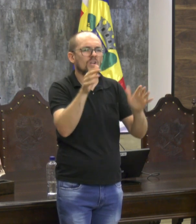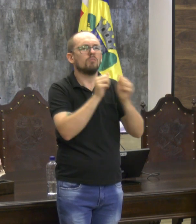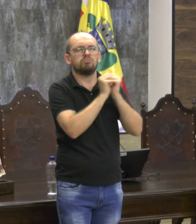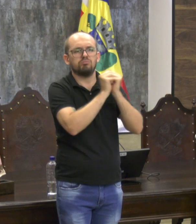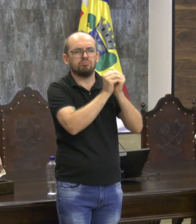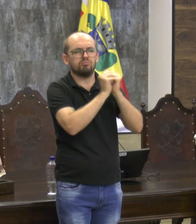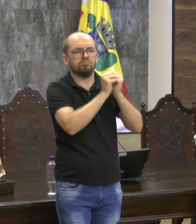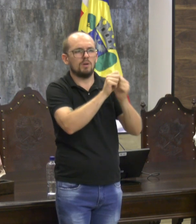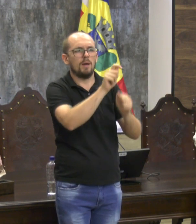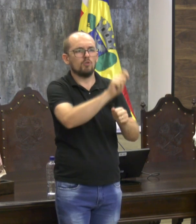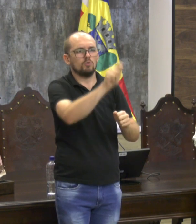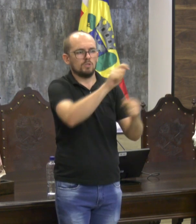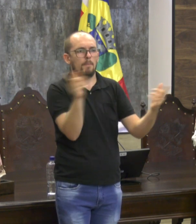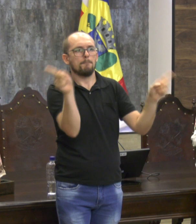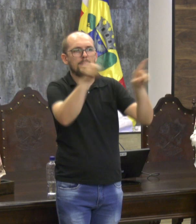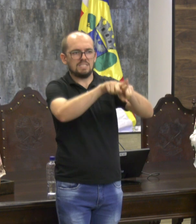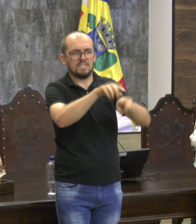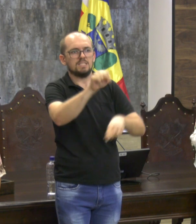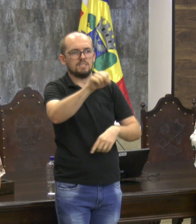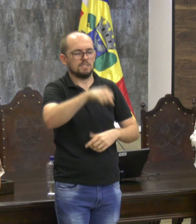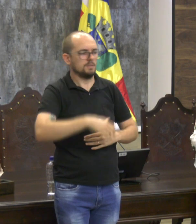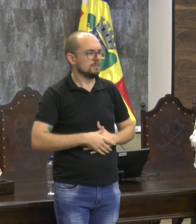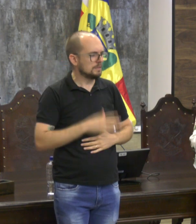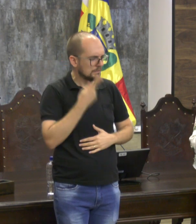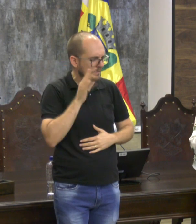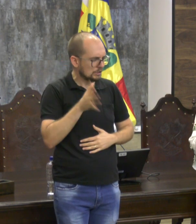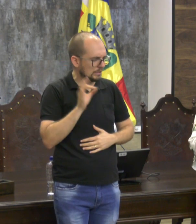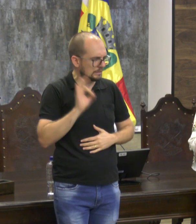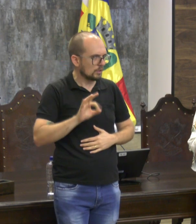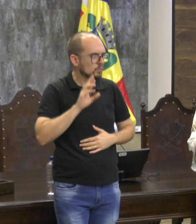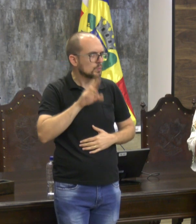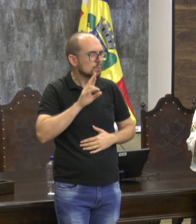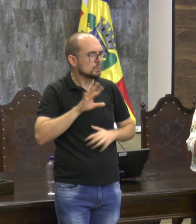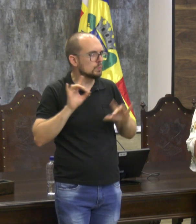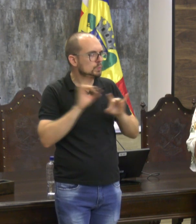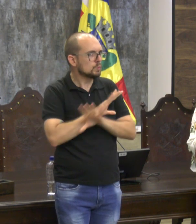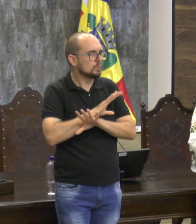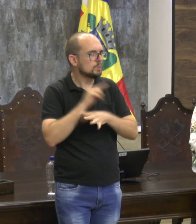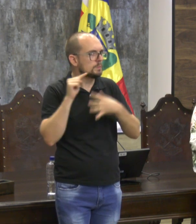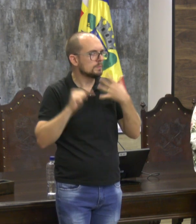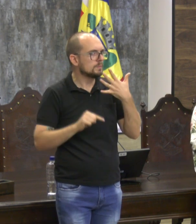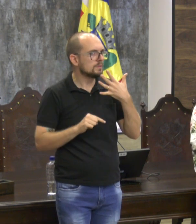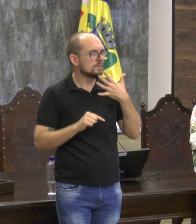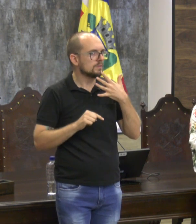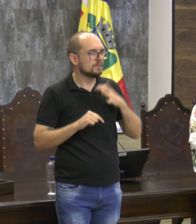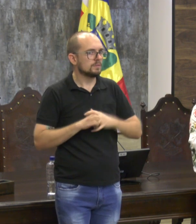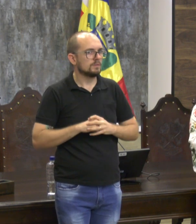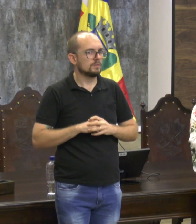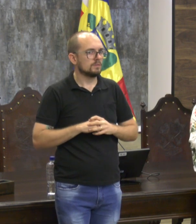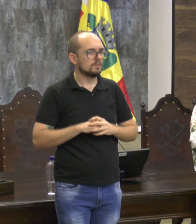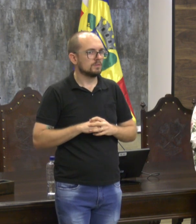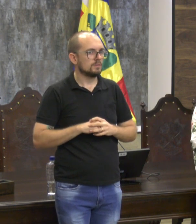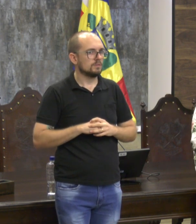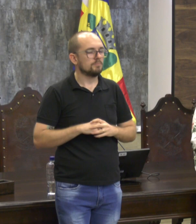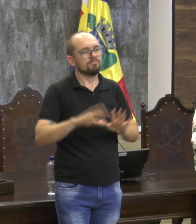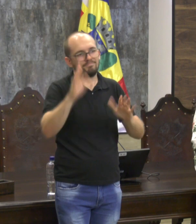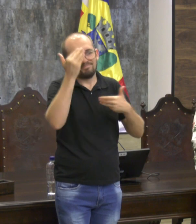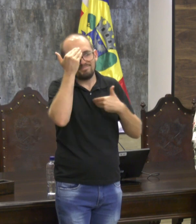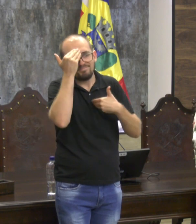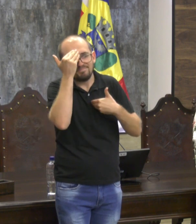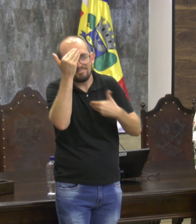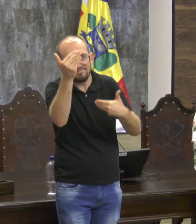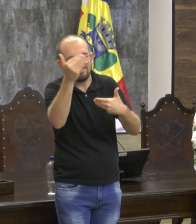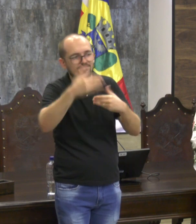sim, ali. Deixa eu ver, acho que falei todos. E sim, né? Acho que é só isso. Obrigada